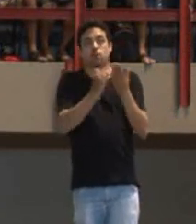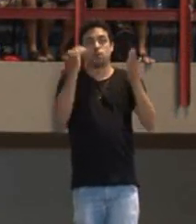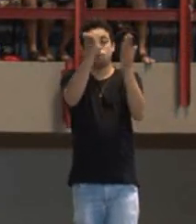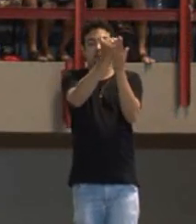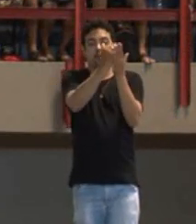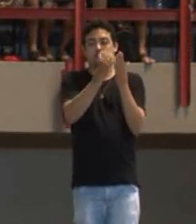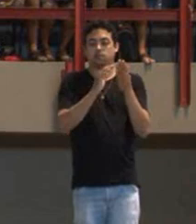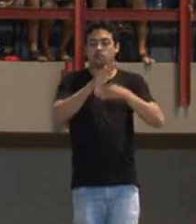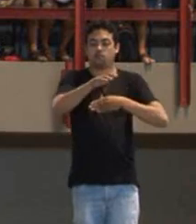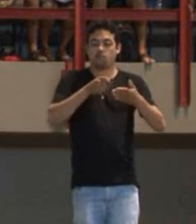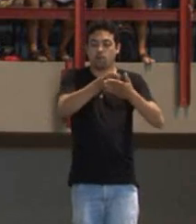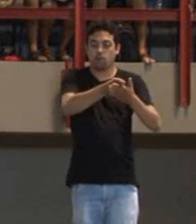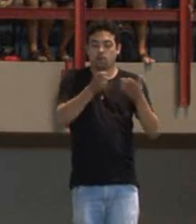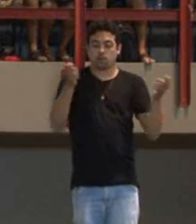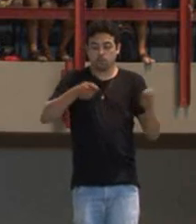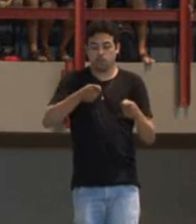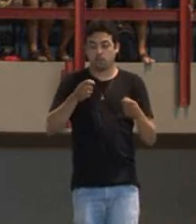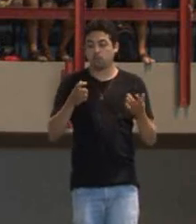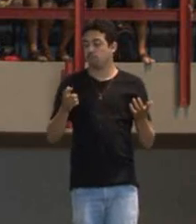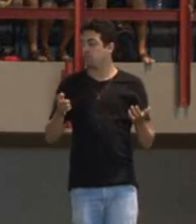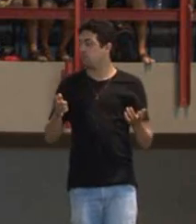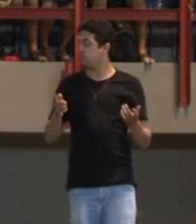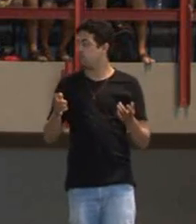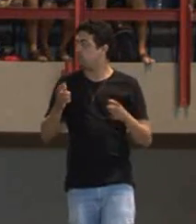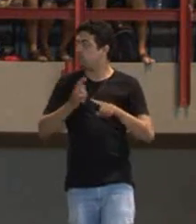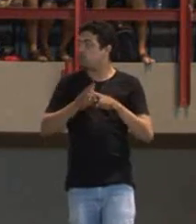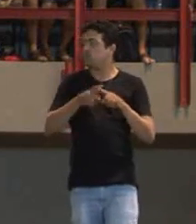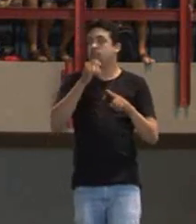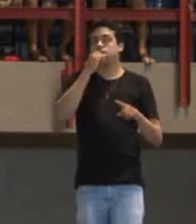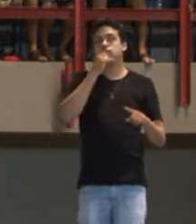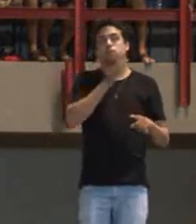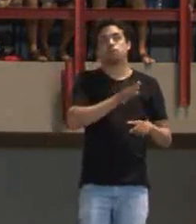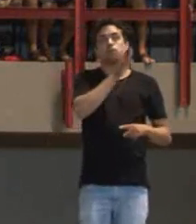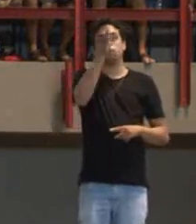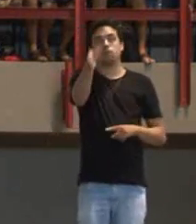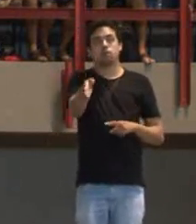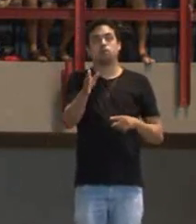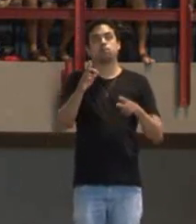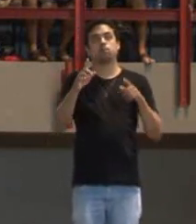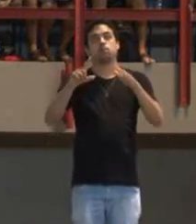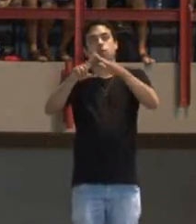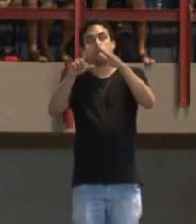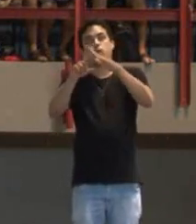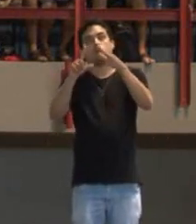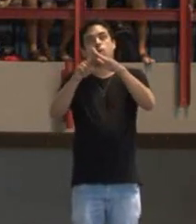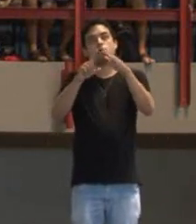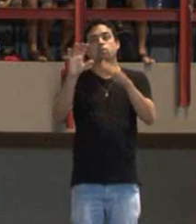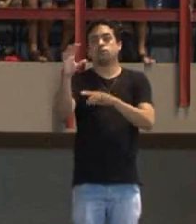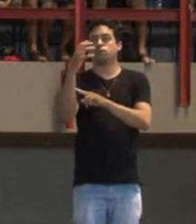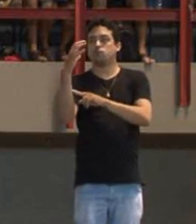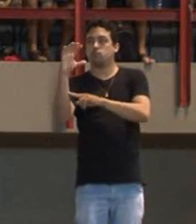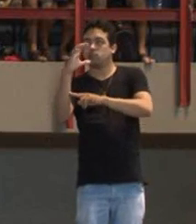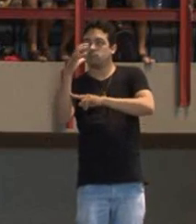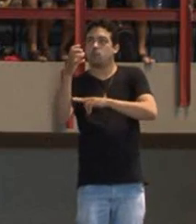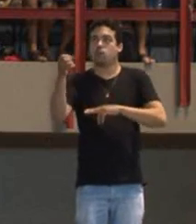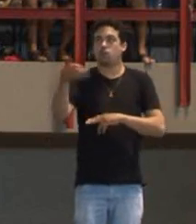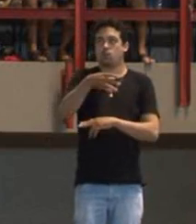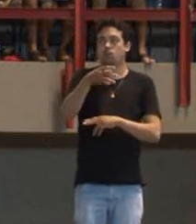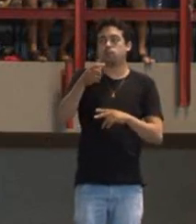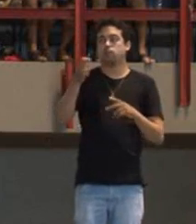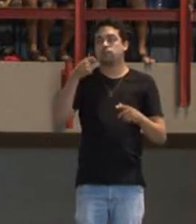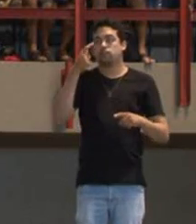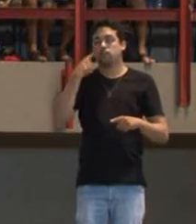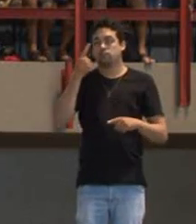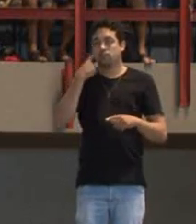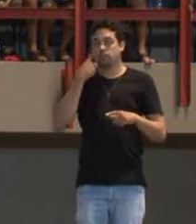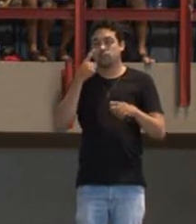energia. Dá para fazer isso? Dá. Você está lá na loja escolhendo, sei lá, o ventilador novo. Pode